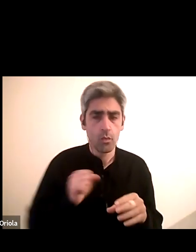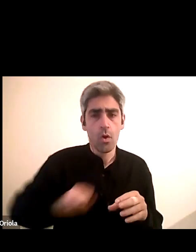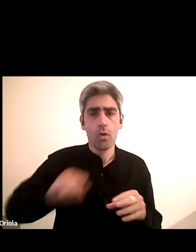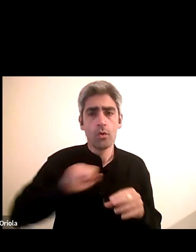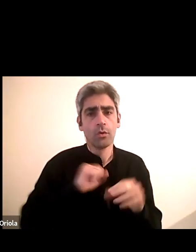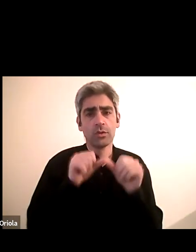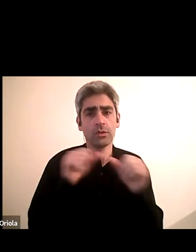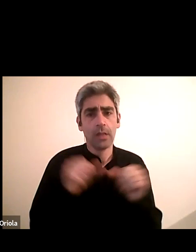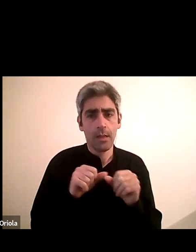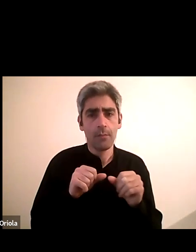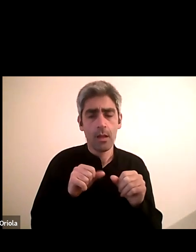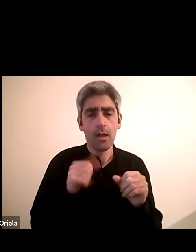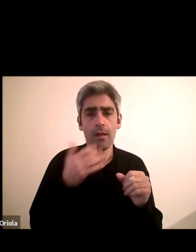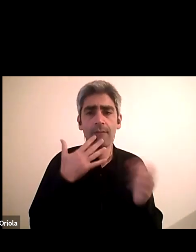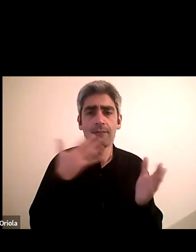de ventilação,